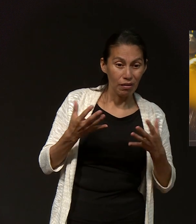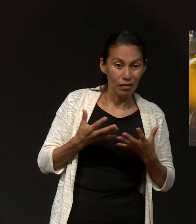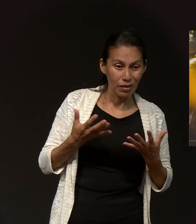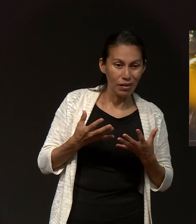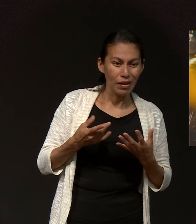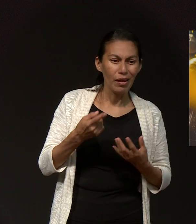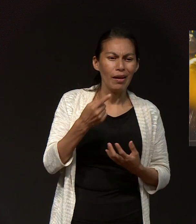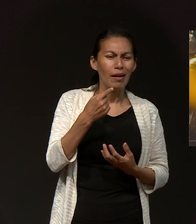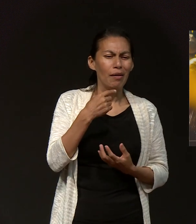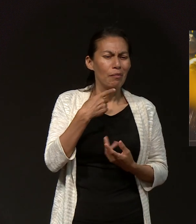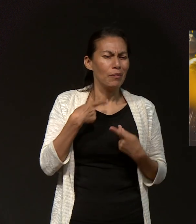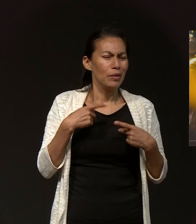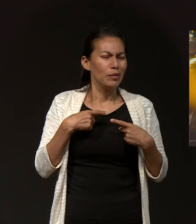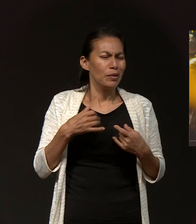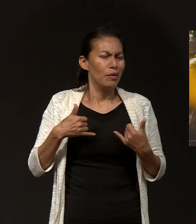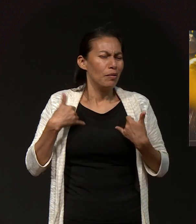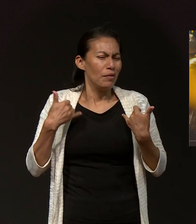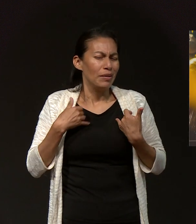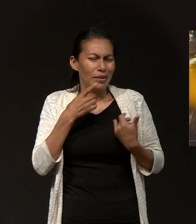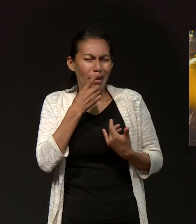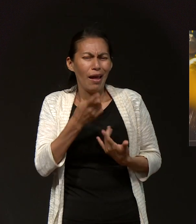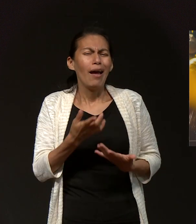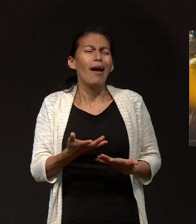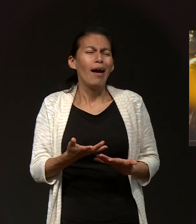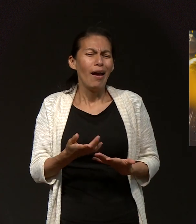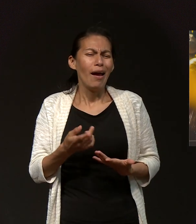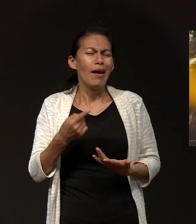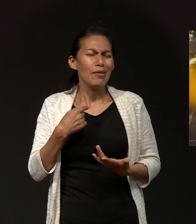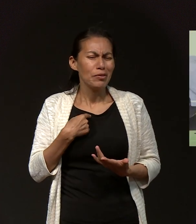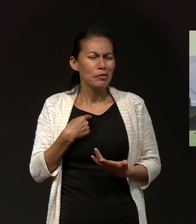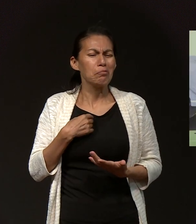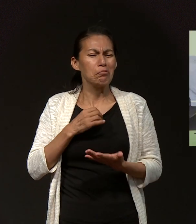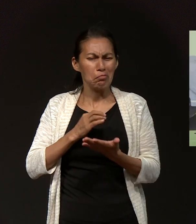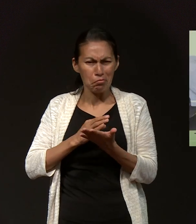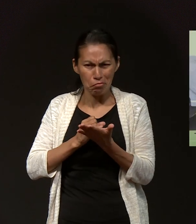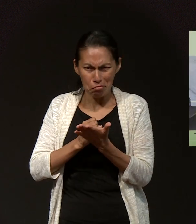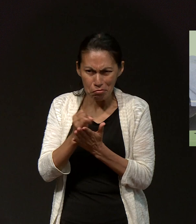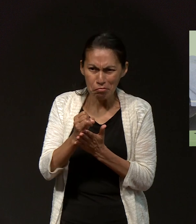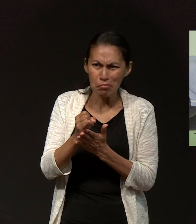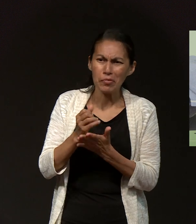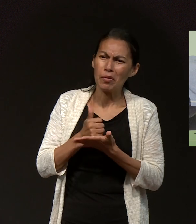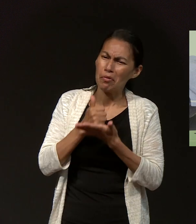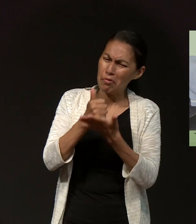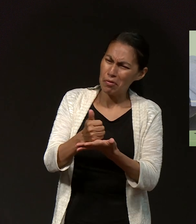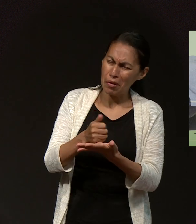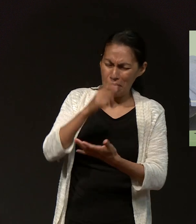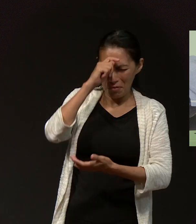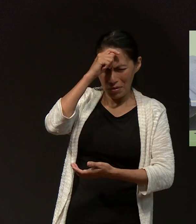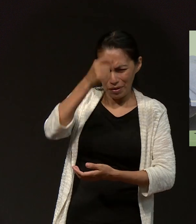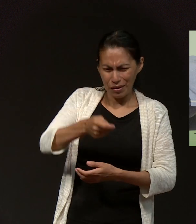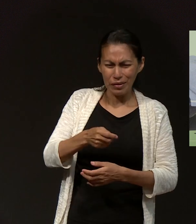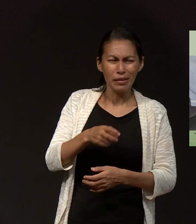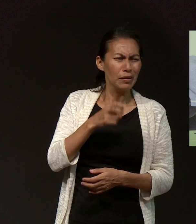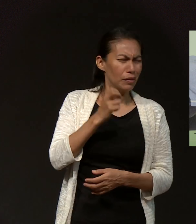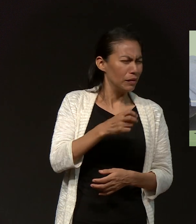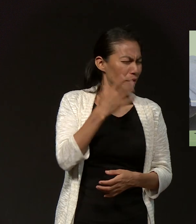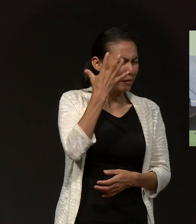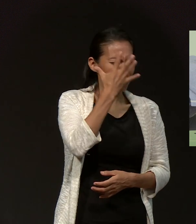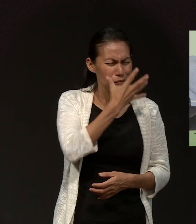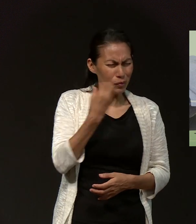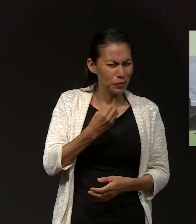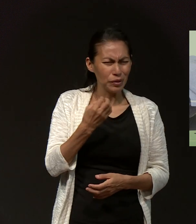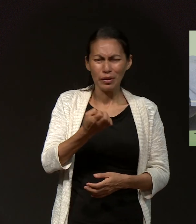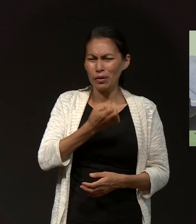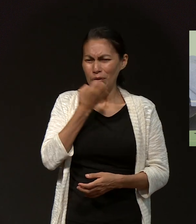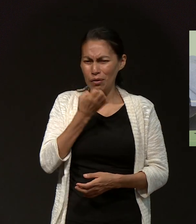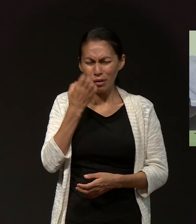encuentro la razón de lo que estoy haciendo. Pero nuestro objetivo también es que encuentren a Dios en ese lugar. Es la misma obra que Jesús hizo cuando